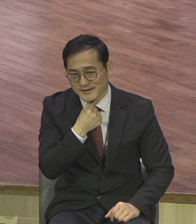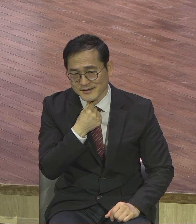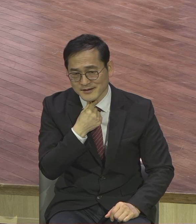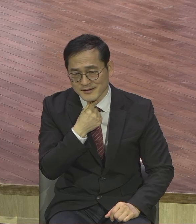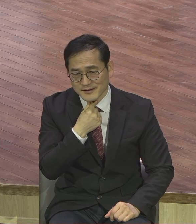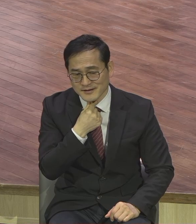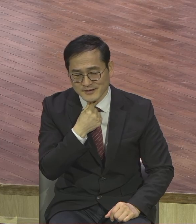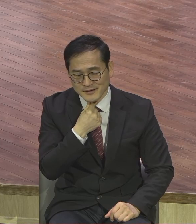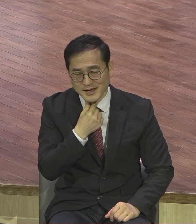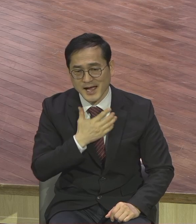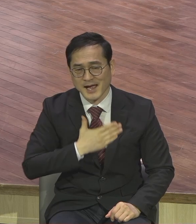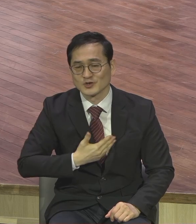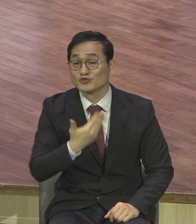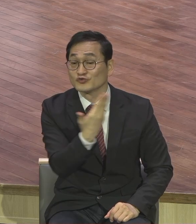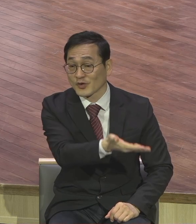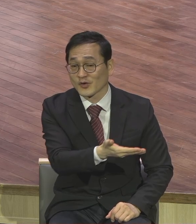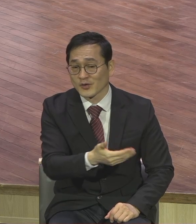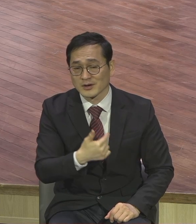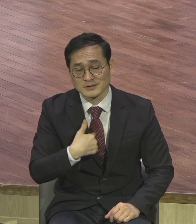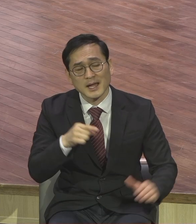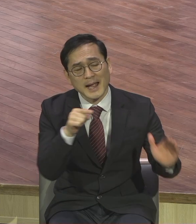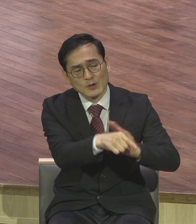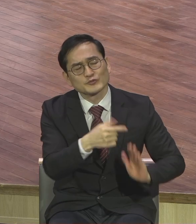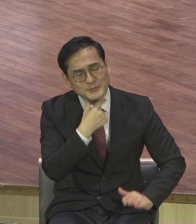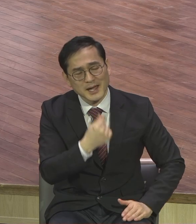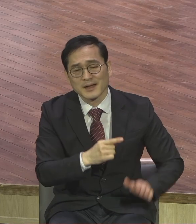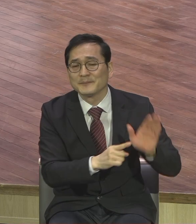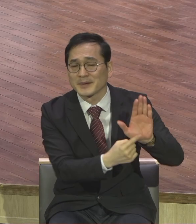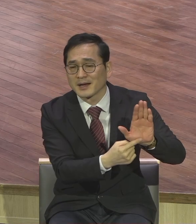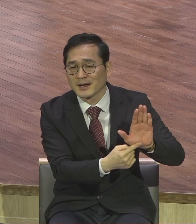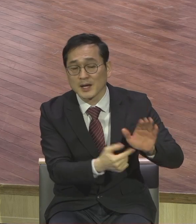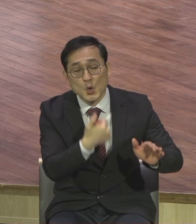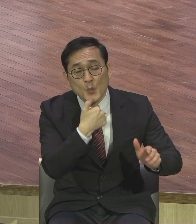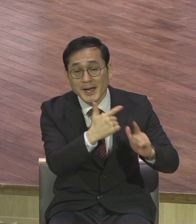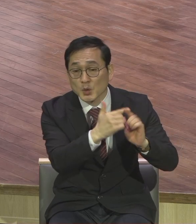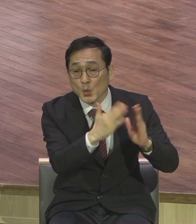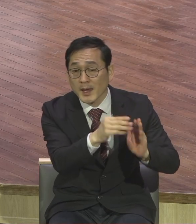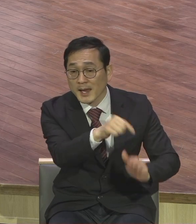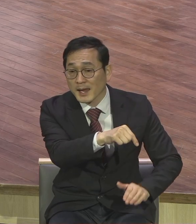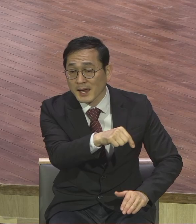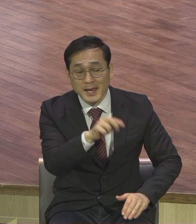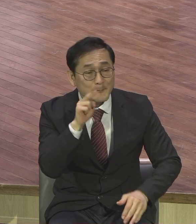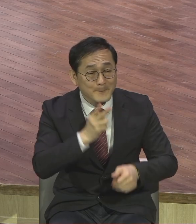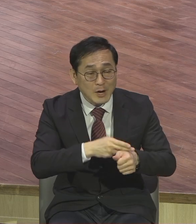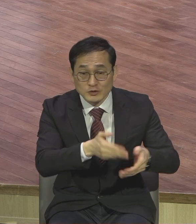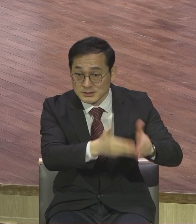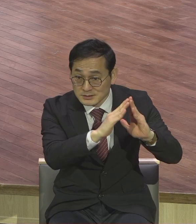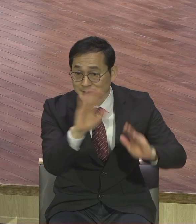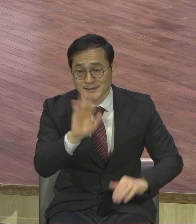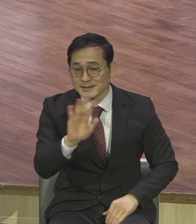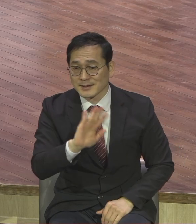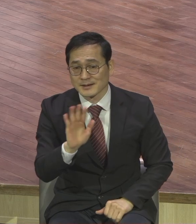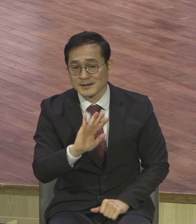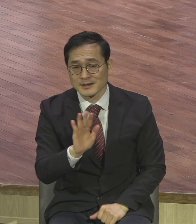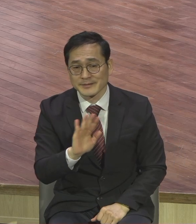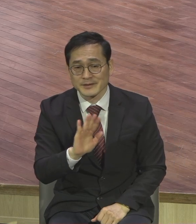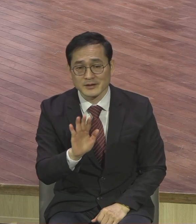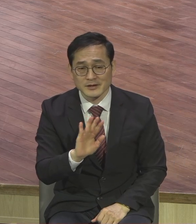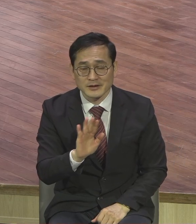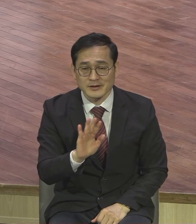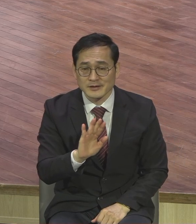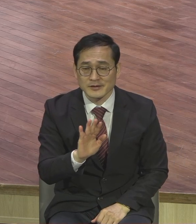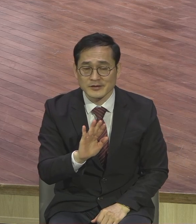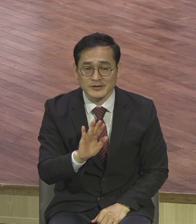사실을 여기 밝히고 있습니다. 사실 이 로마 교회는 사도 바울이 세운 교회가 아니에요. 사도 바울이 세운